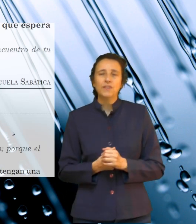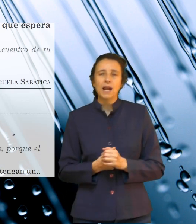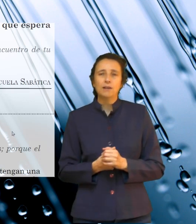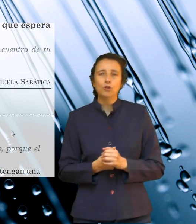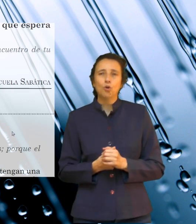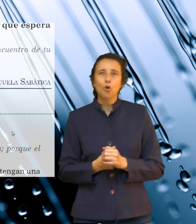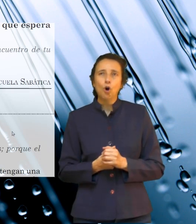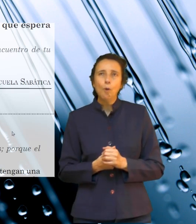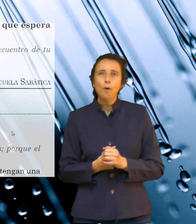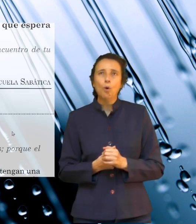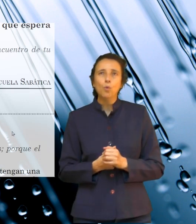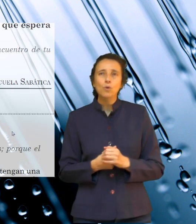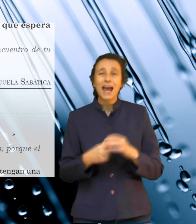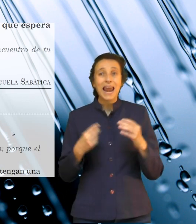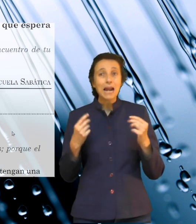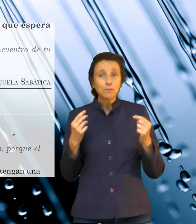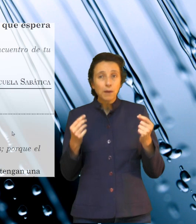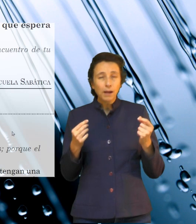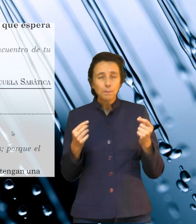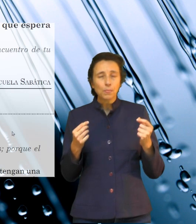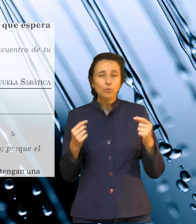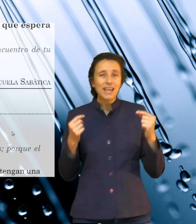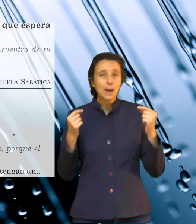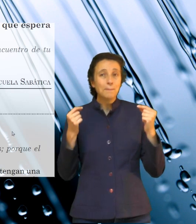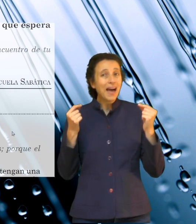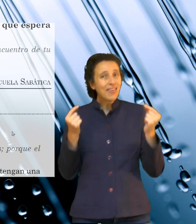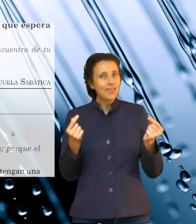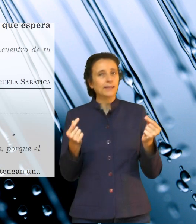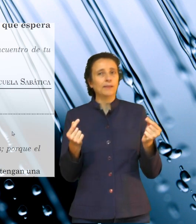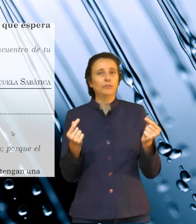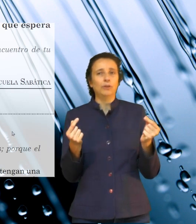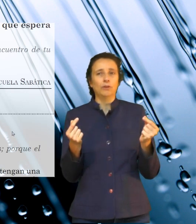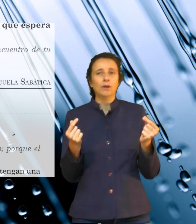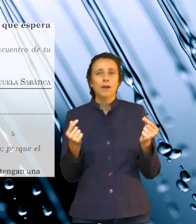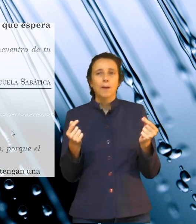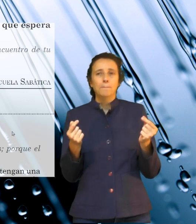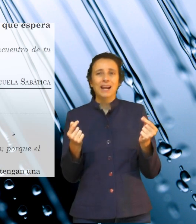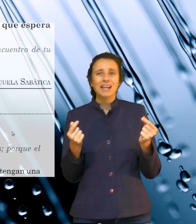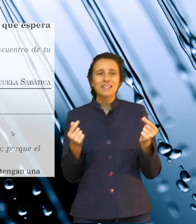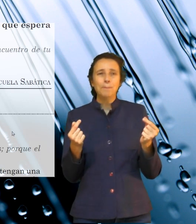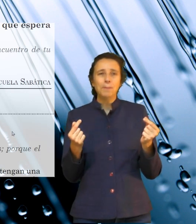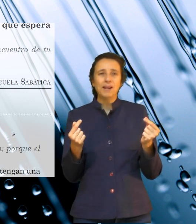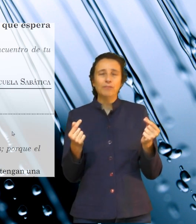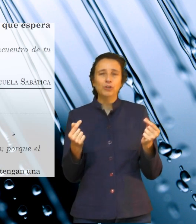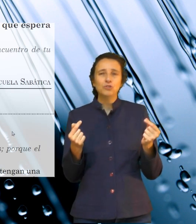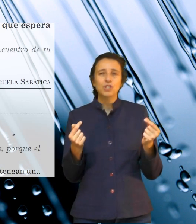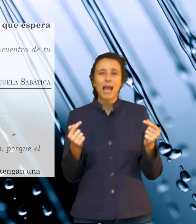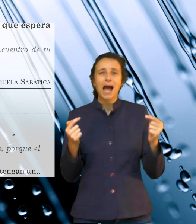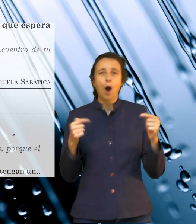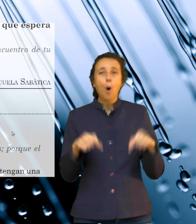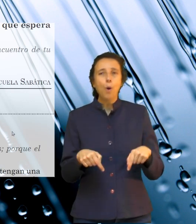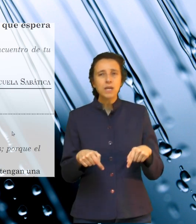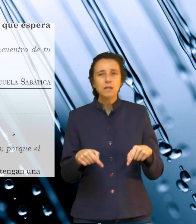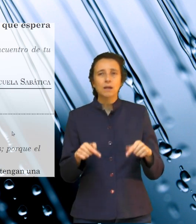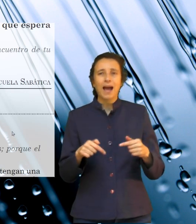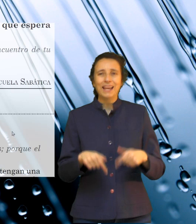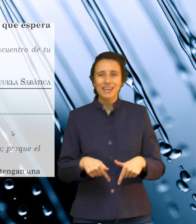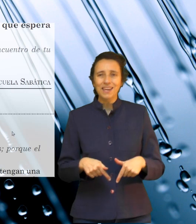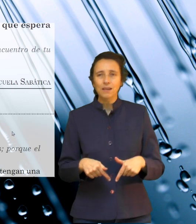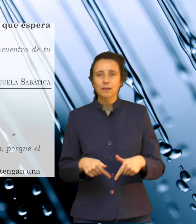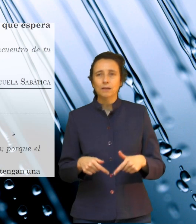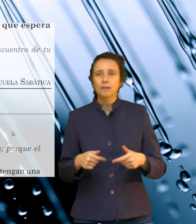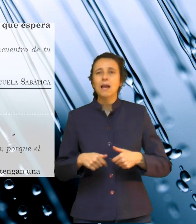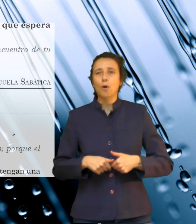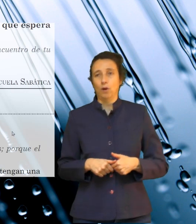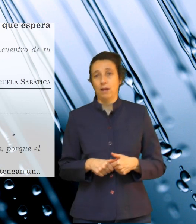debemos considerarlo como una alarma, una llamada de atención, para que esa preparación sea hoy,